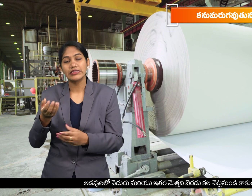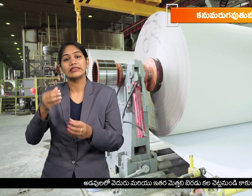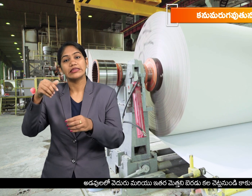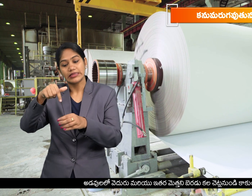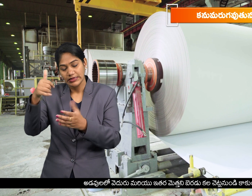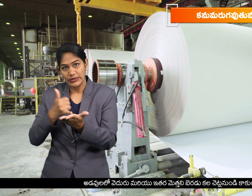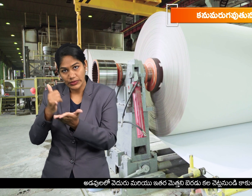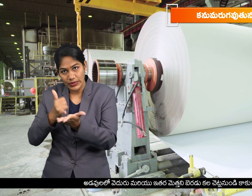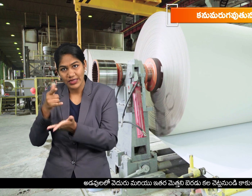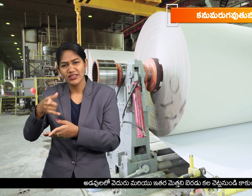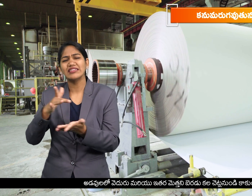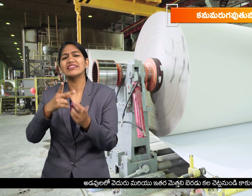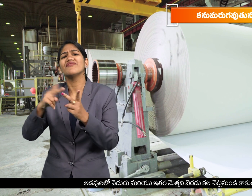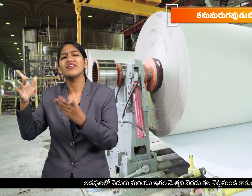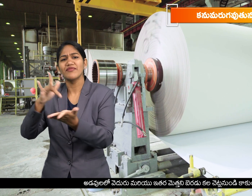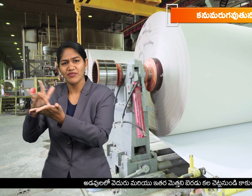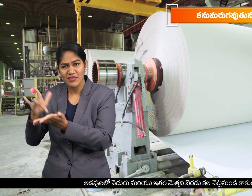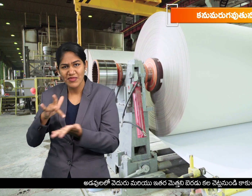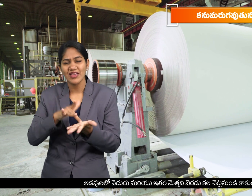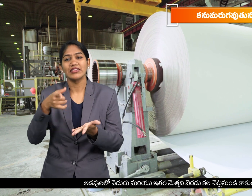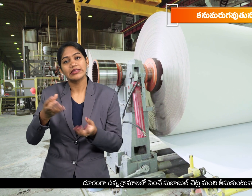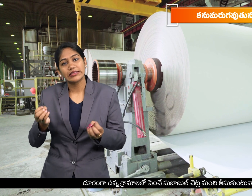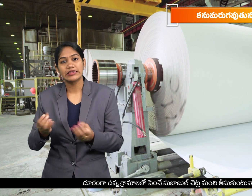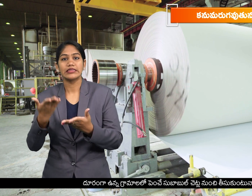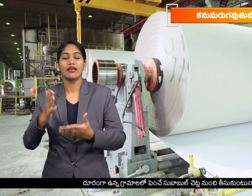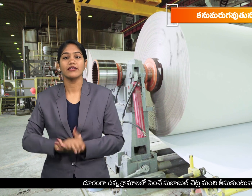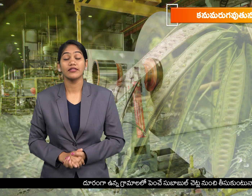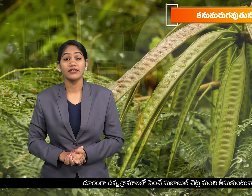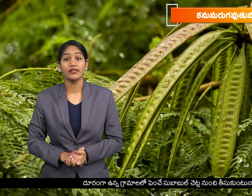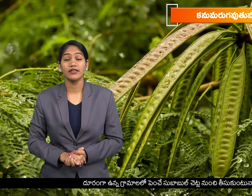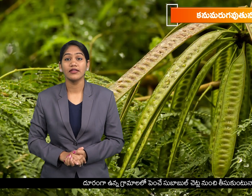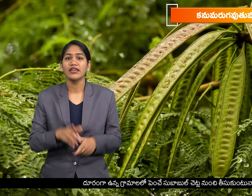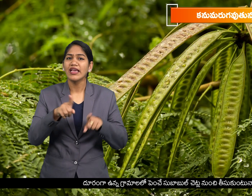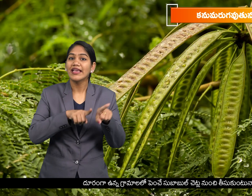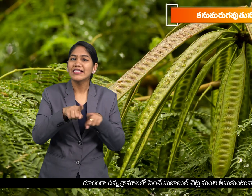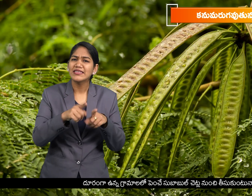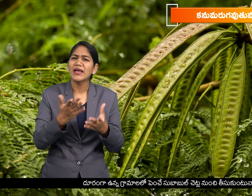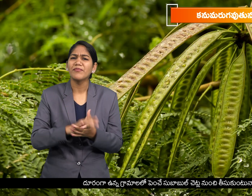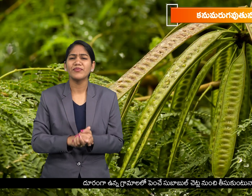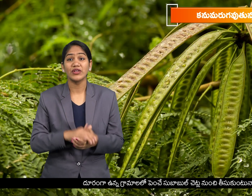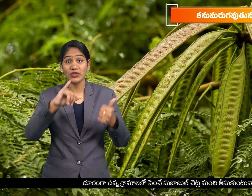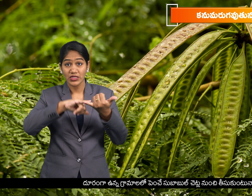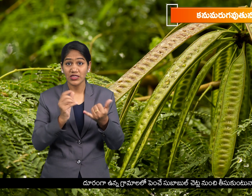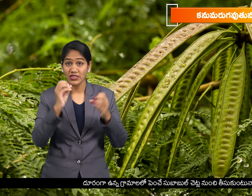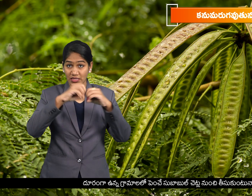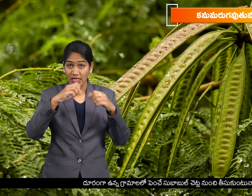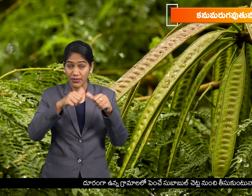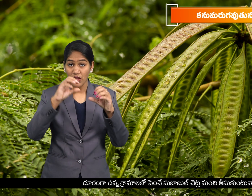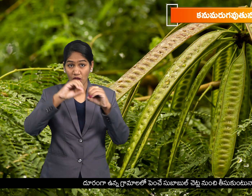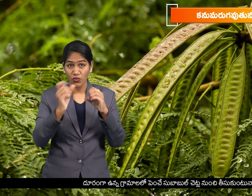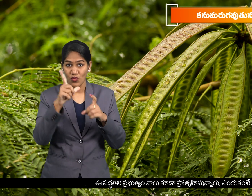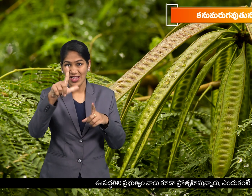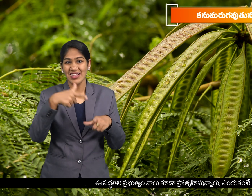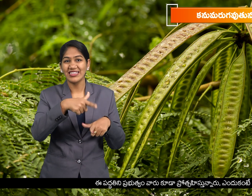మెత్తని బెరడులు కల చెట్ల నుంచి కాకుండా దూరంగా ఉన్న గ్రామాల్లో పెంచే సుబాబుల్ చెట్ల నుంచి